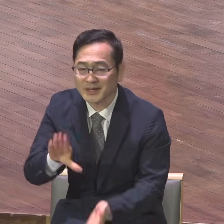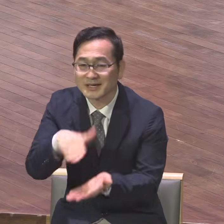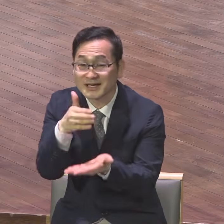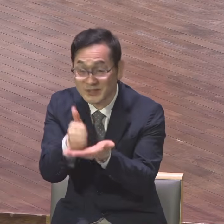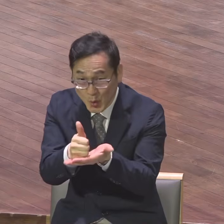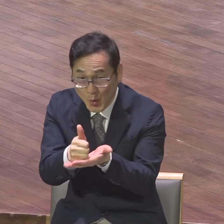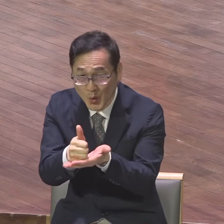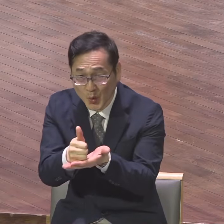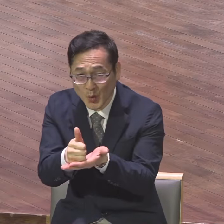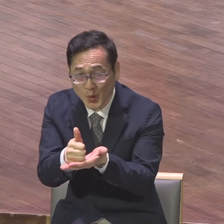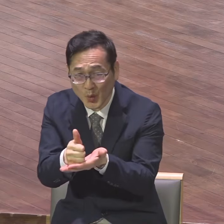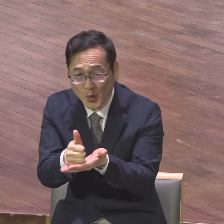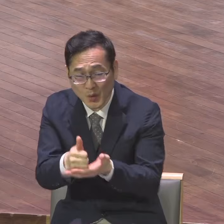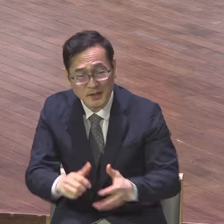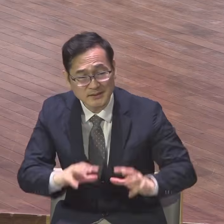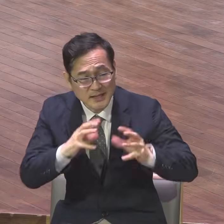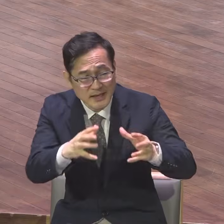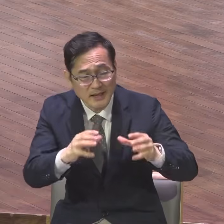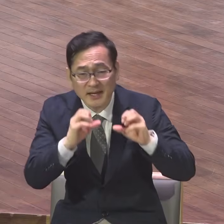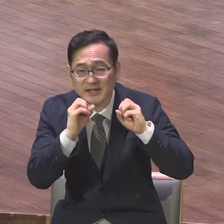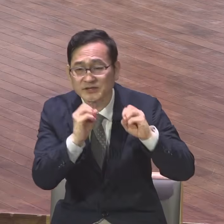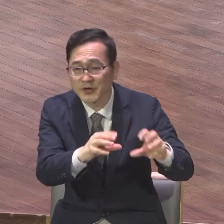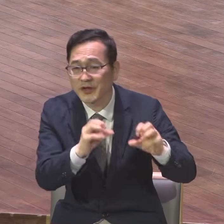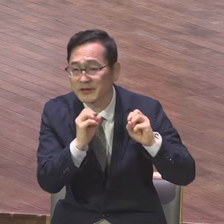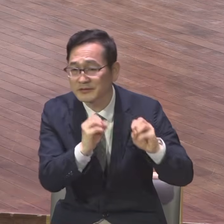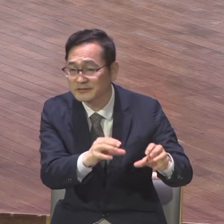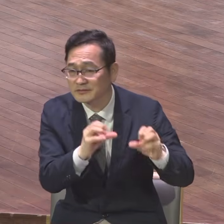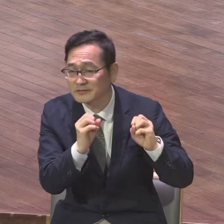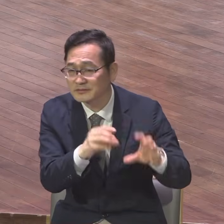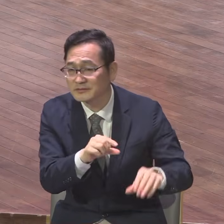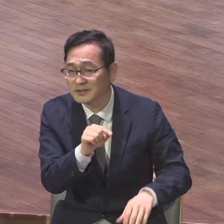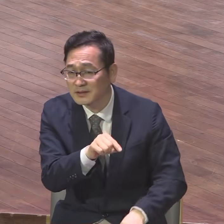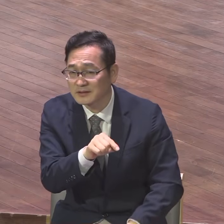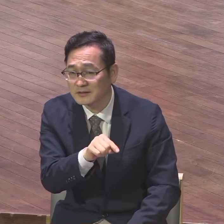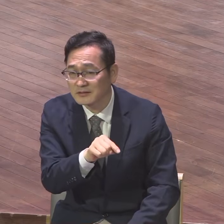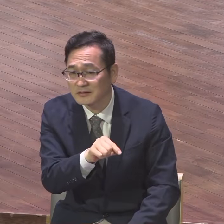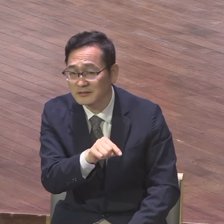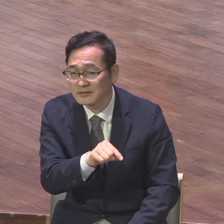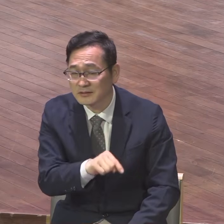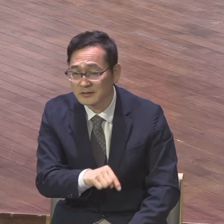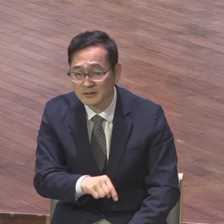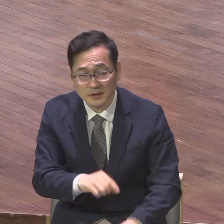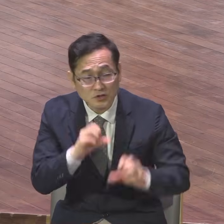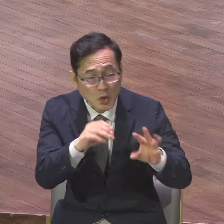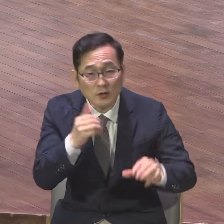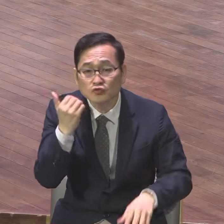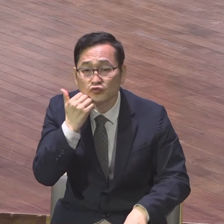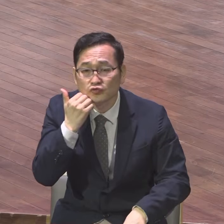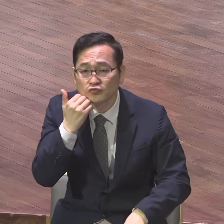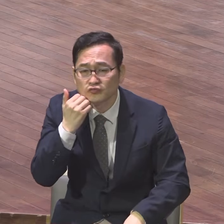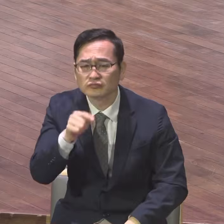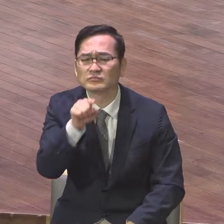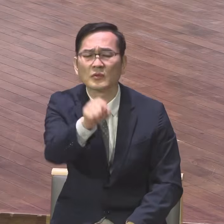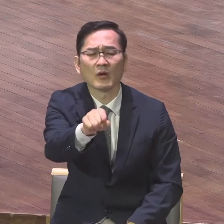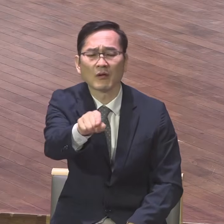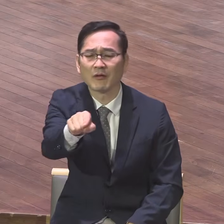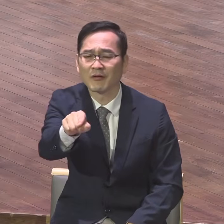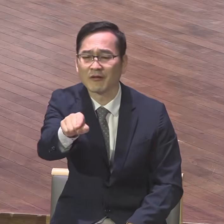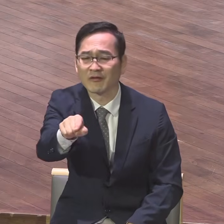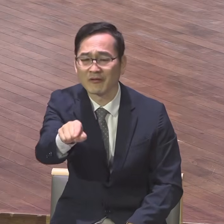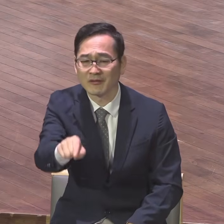그리스도를 어떻게 누구에게 어디서 너 입을 통해서 증거할